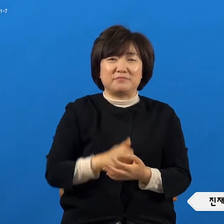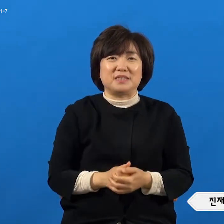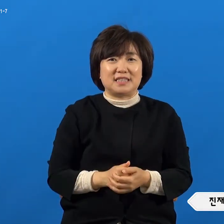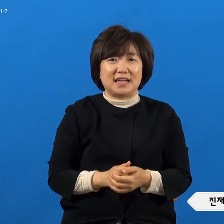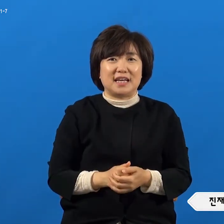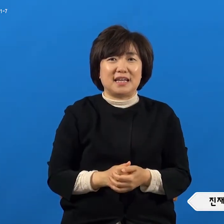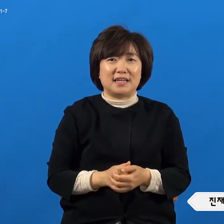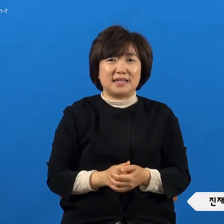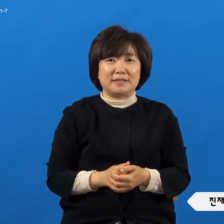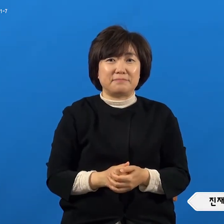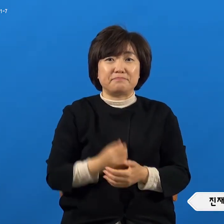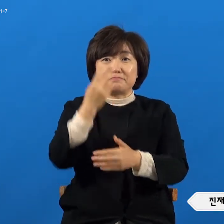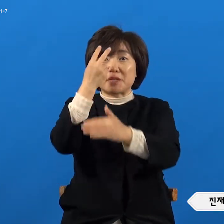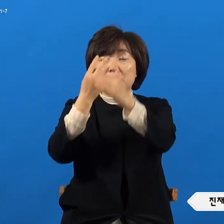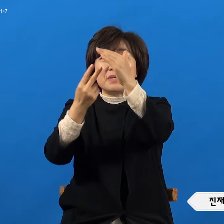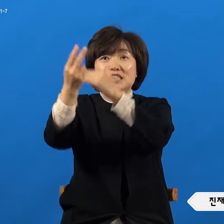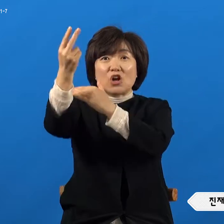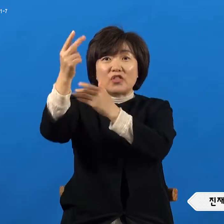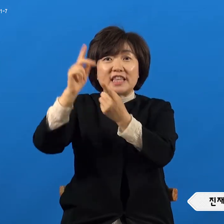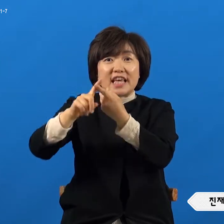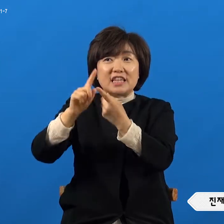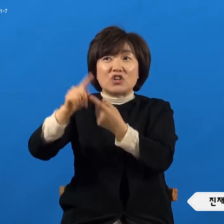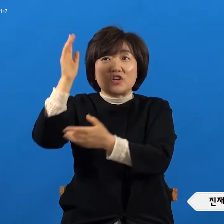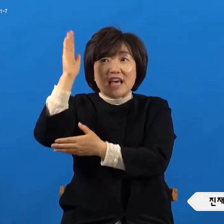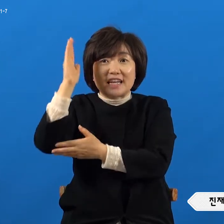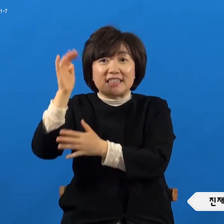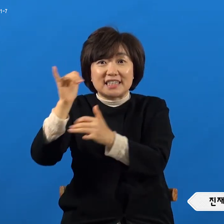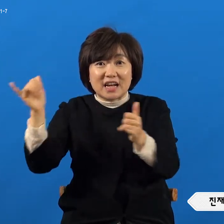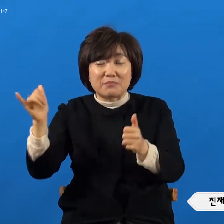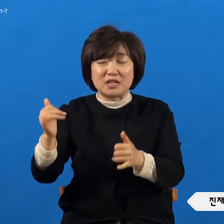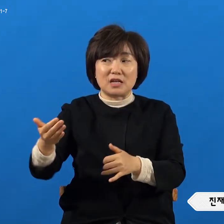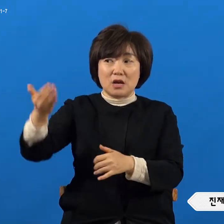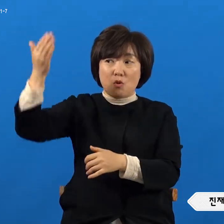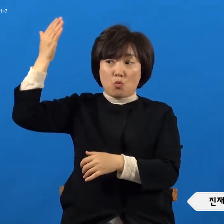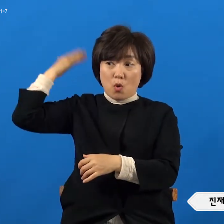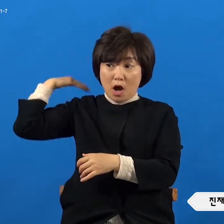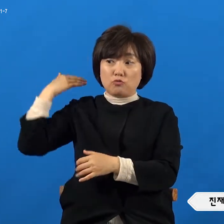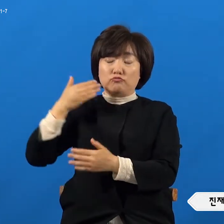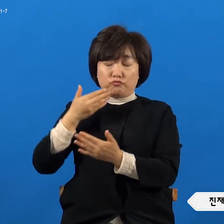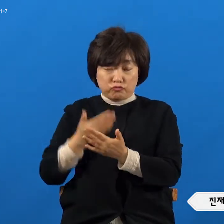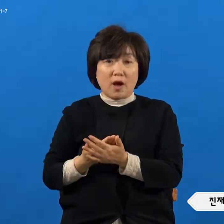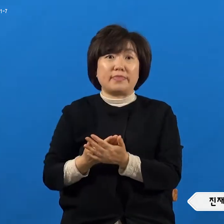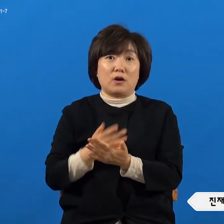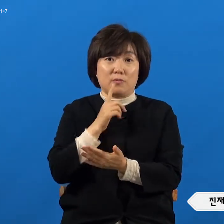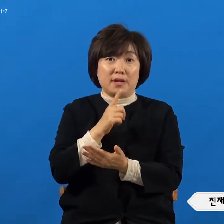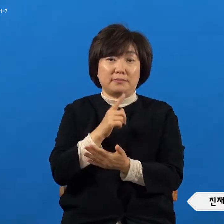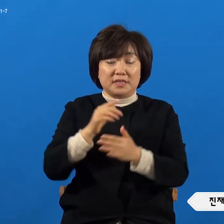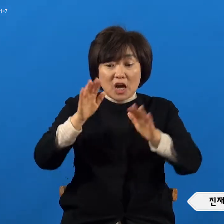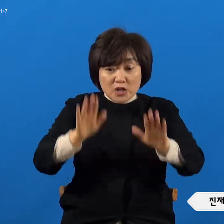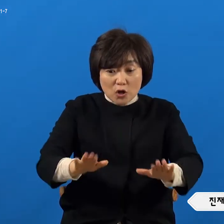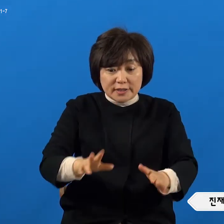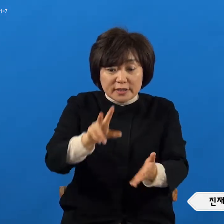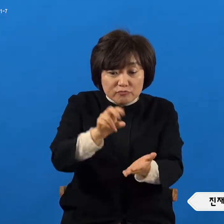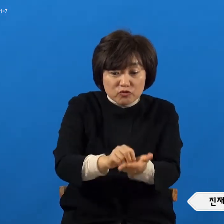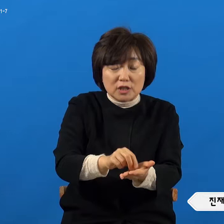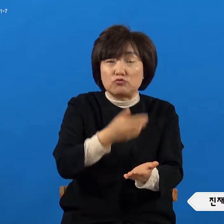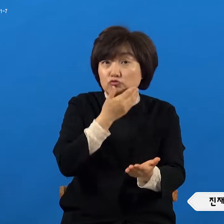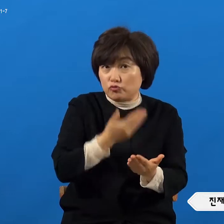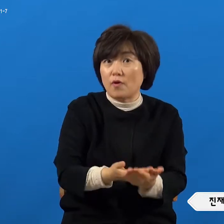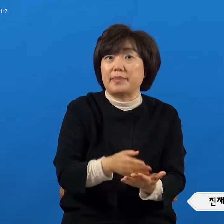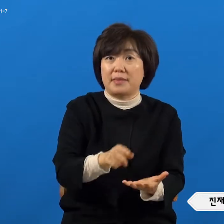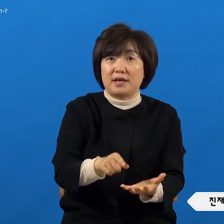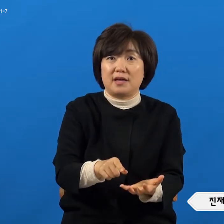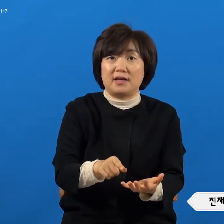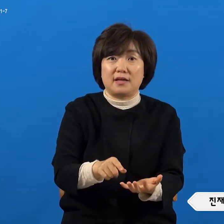됩니다. 비전을 이야기하는 사람들은 과거를 중요하게 이야기합니다. 현재의 문제를 중요하게